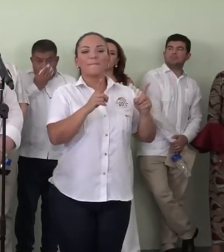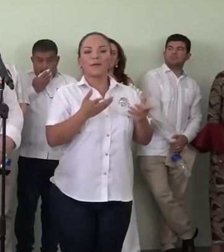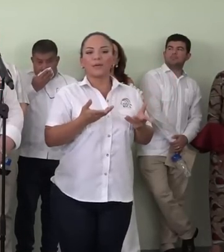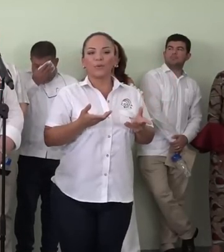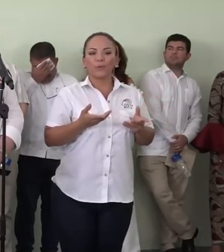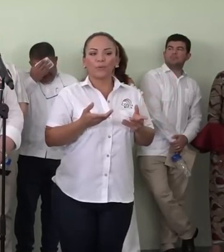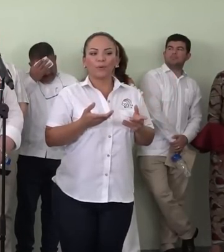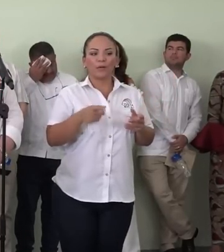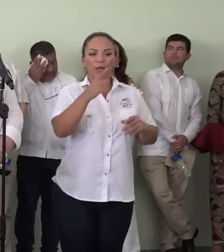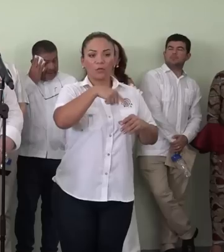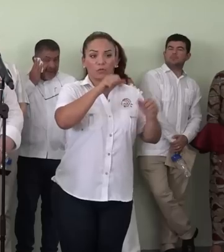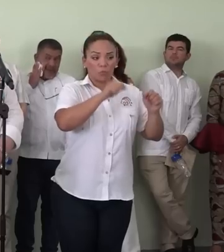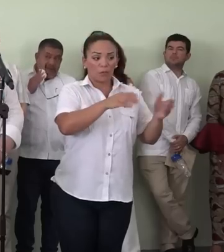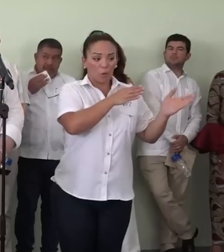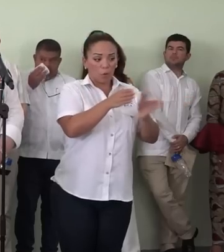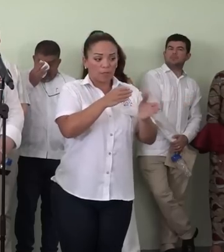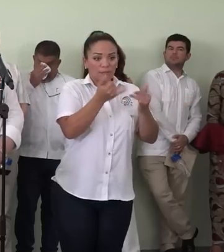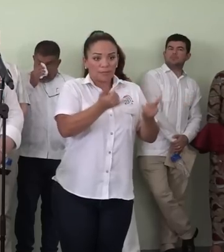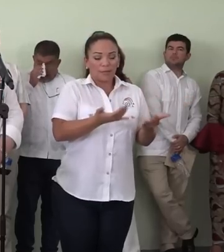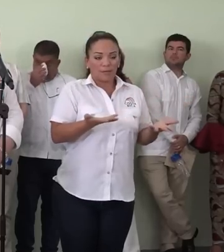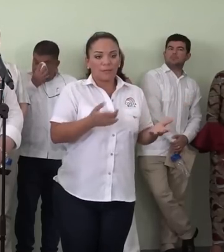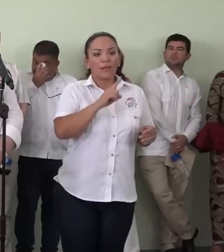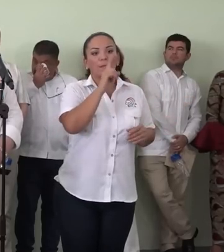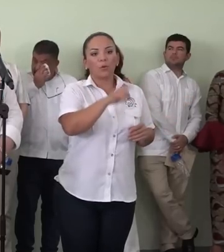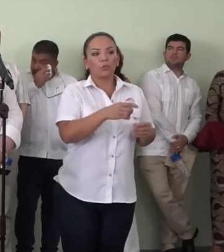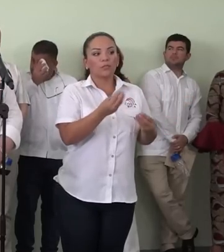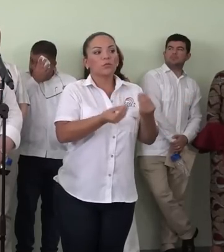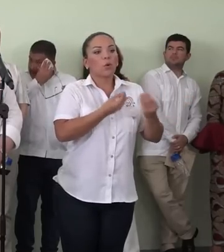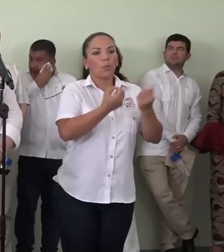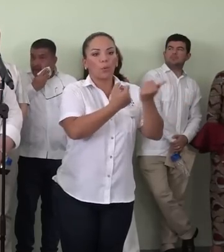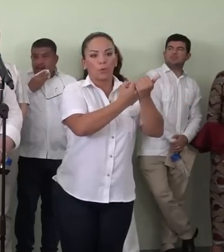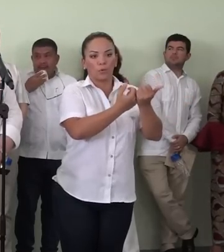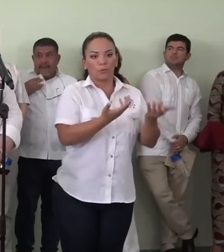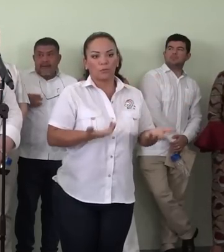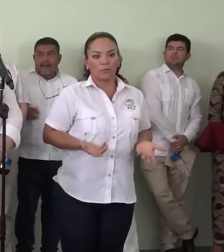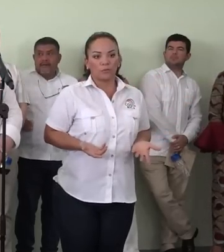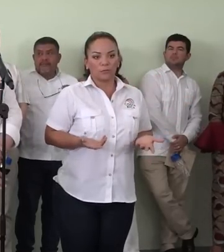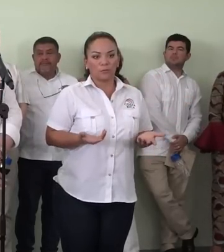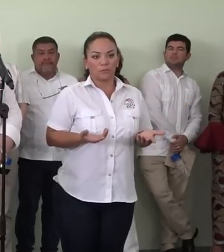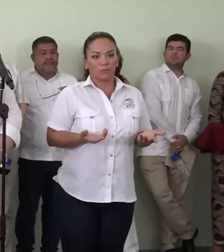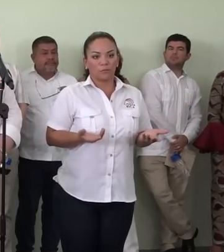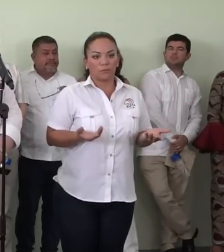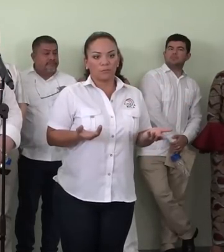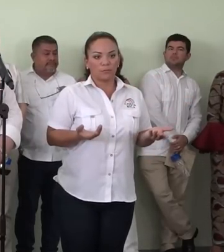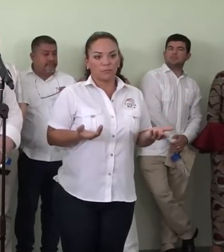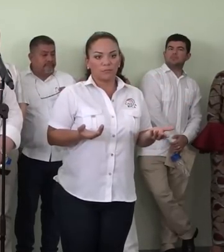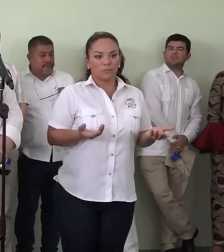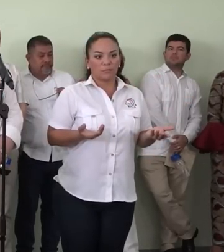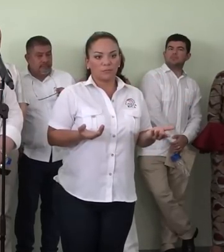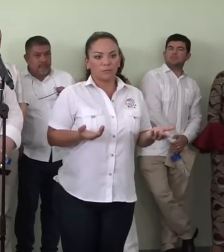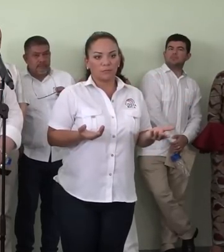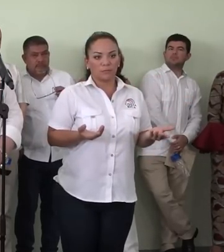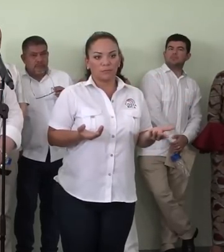ellos se pueden organizar ya. La pregunta es cómo se les apoya, ¿no? Y ahí...